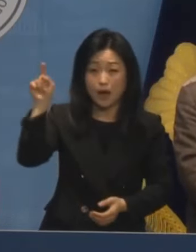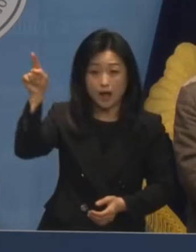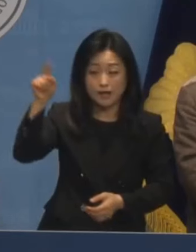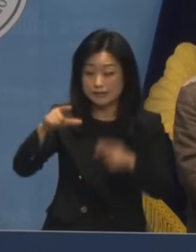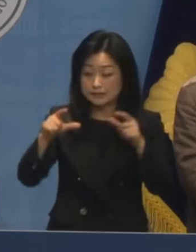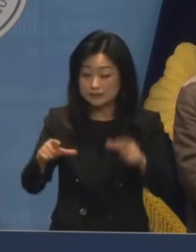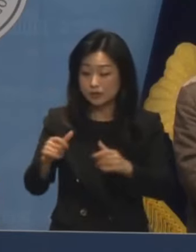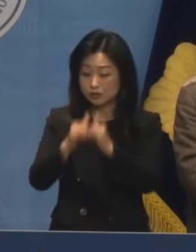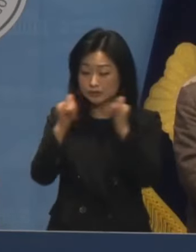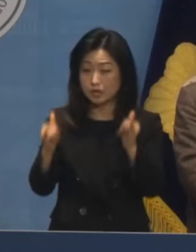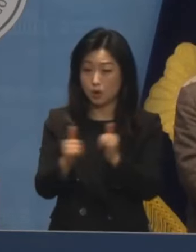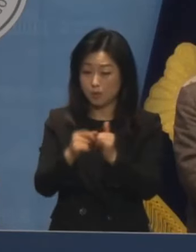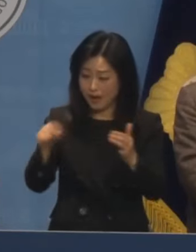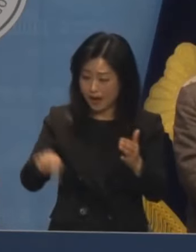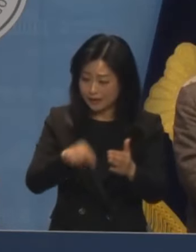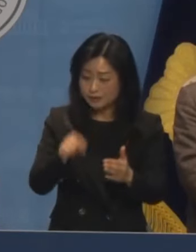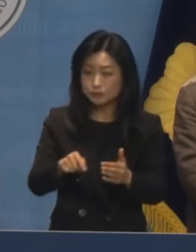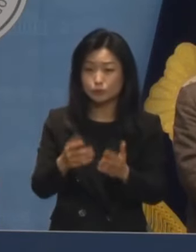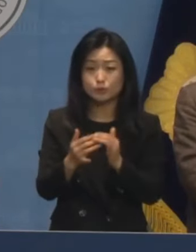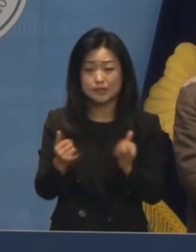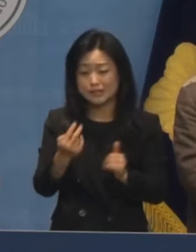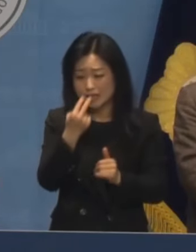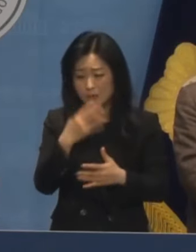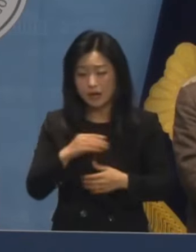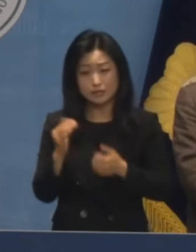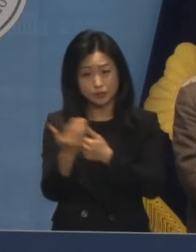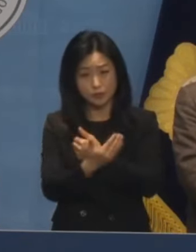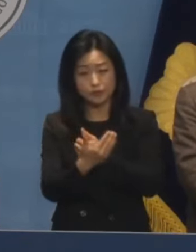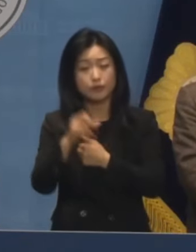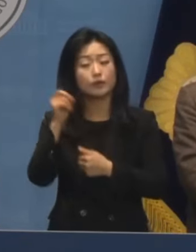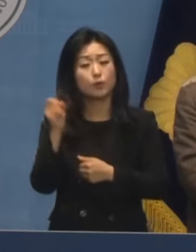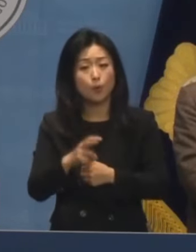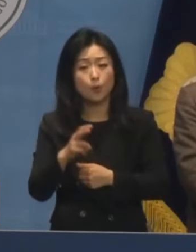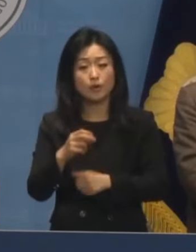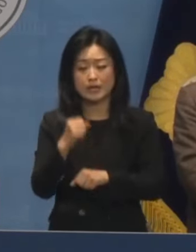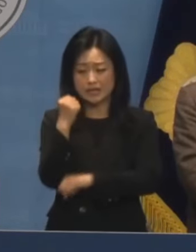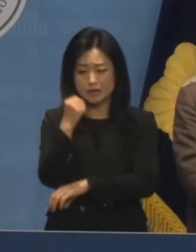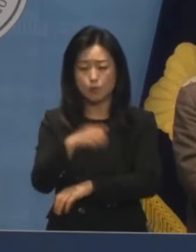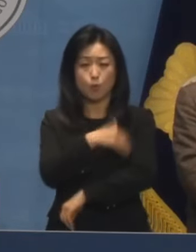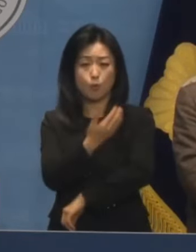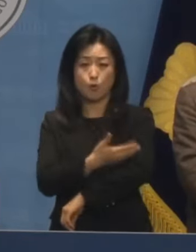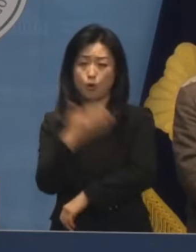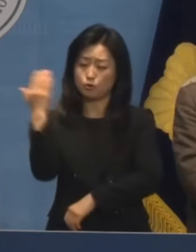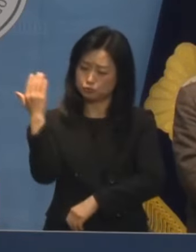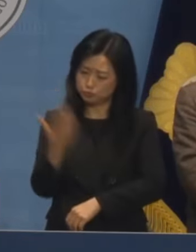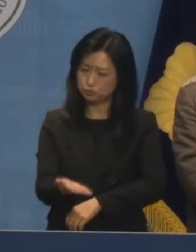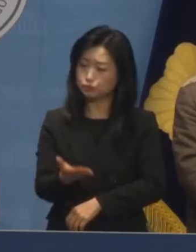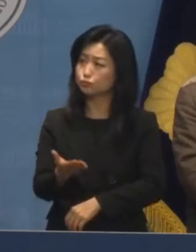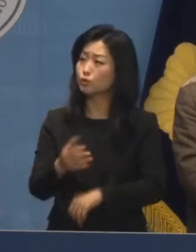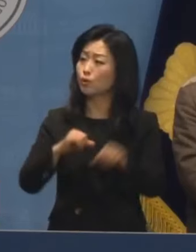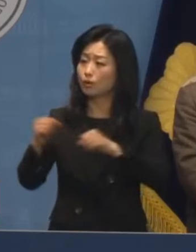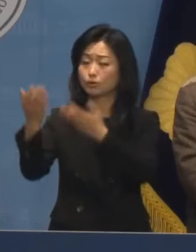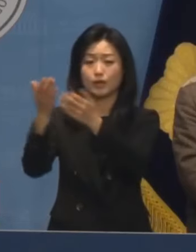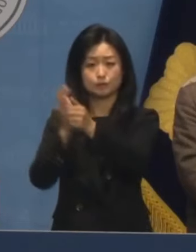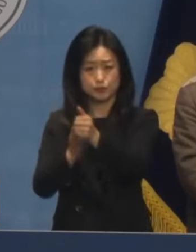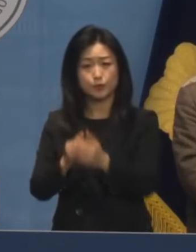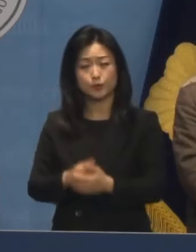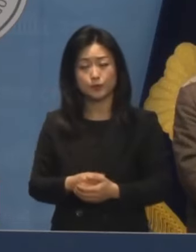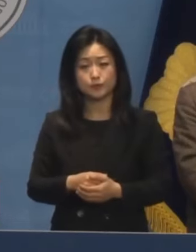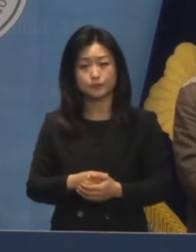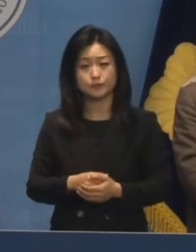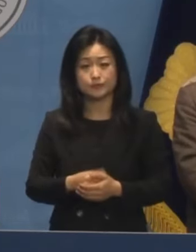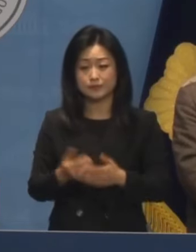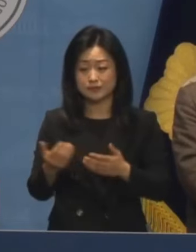사회의 이론으로서 노동자들의 생명과 안전 그리고 기본 권리를 보장하는데 앞장서야 합니다 특히